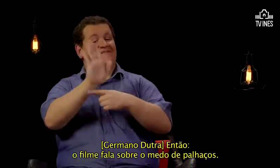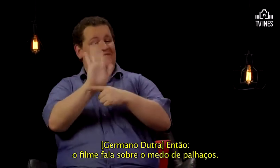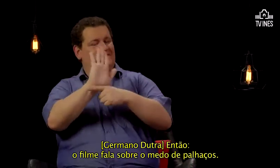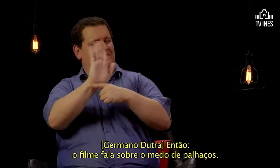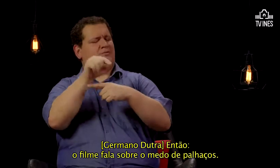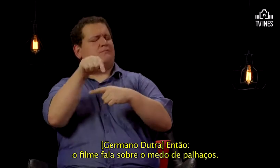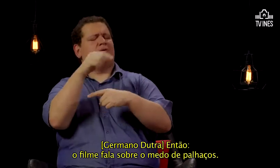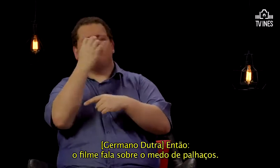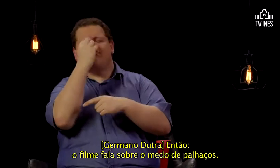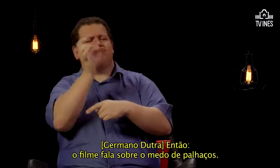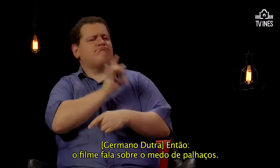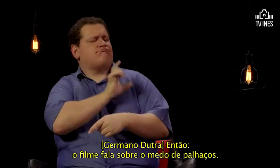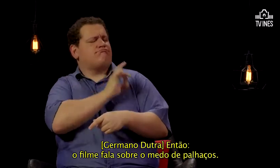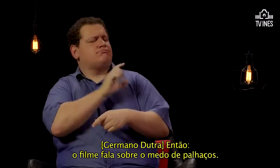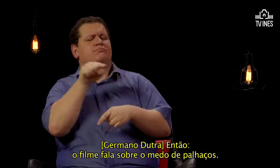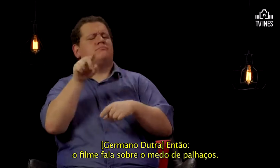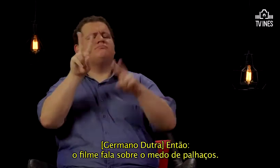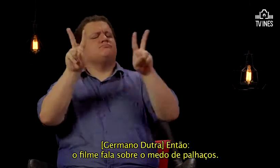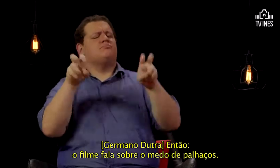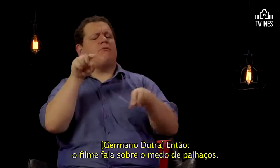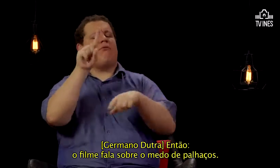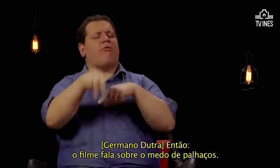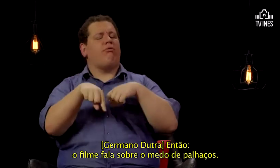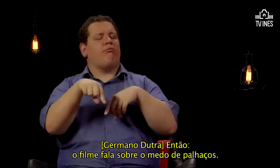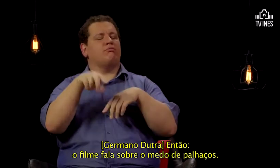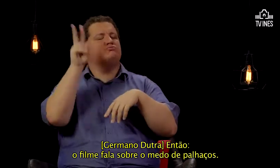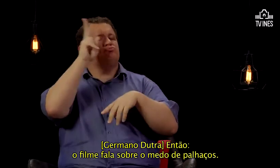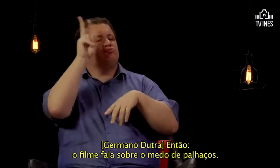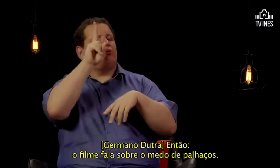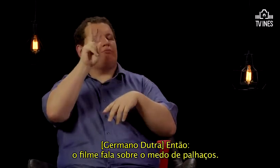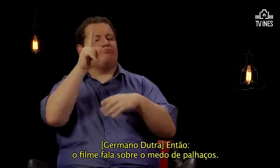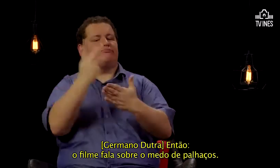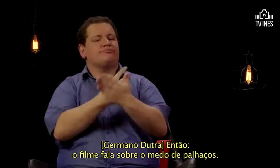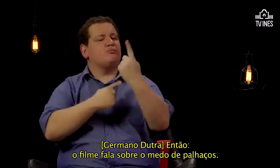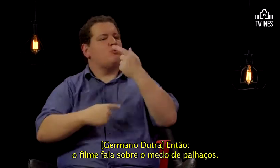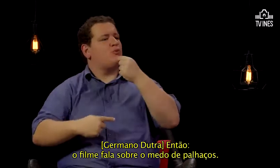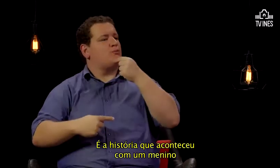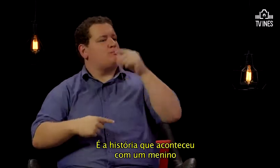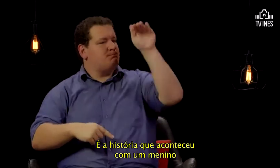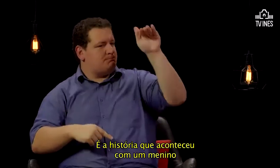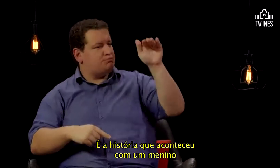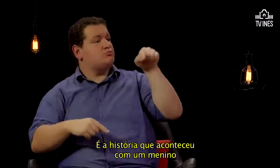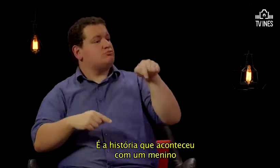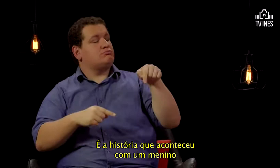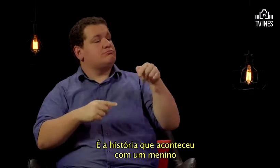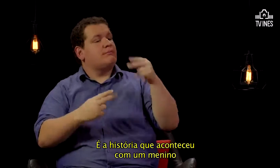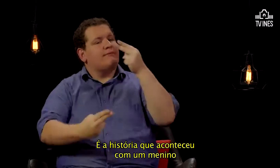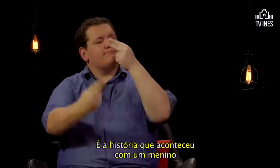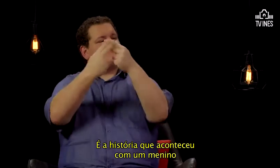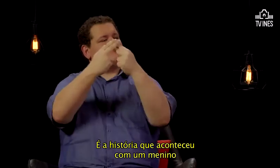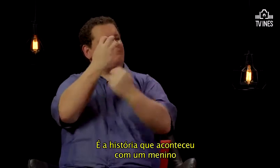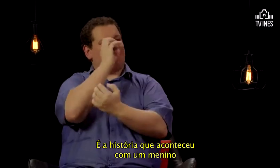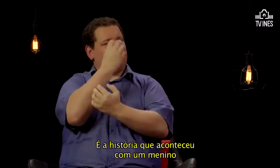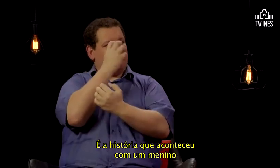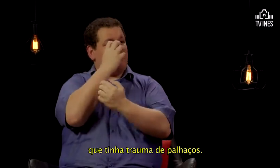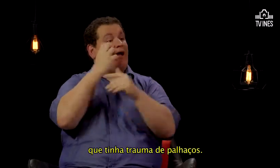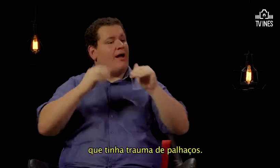Então, o filme, ele fala sobre o medo de palhaços. Que é a história que aconteceu com um menino que tinha